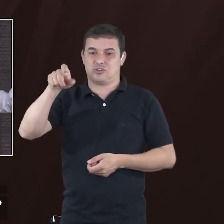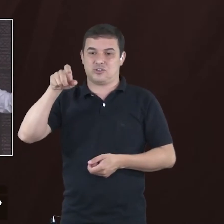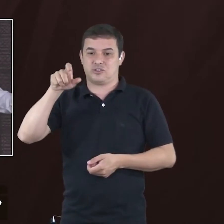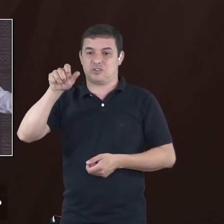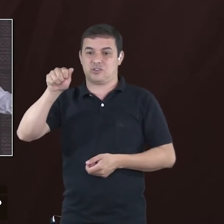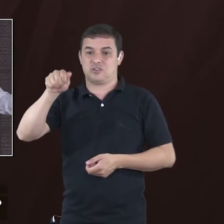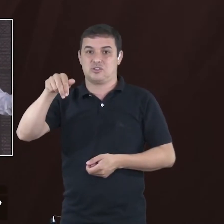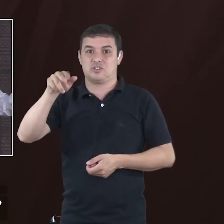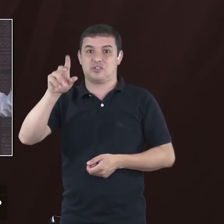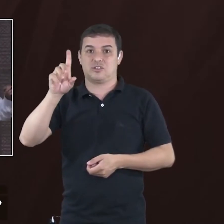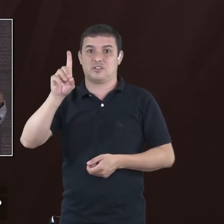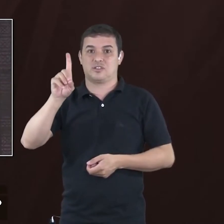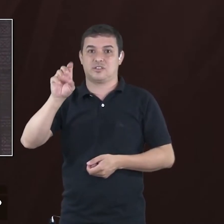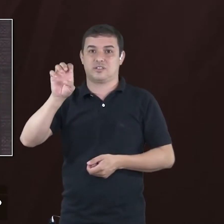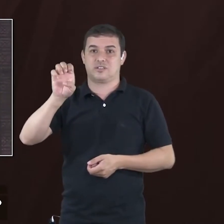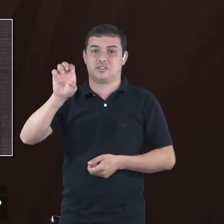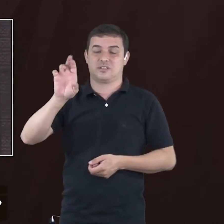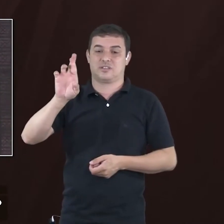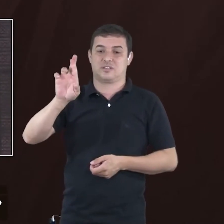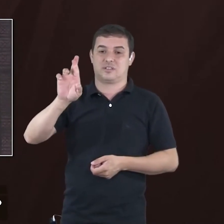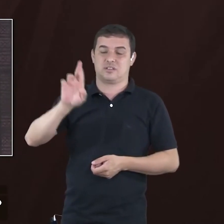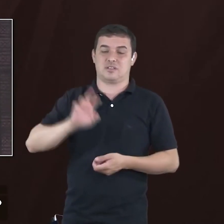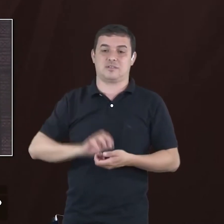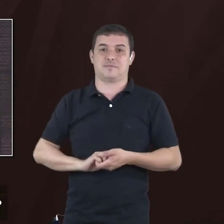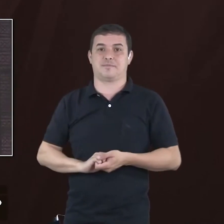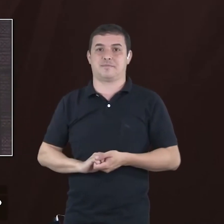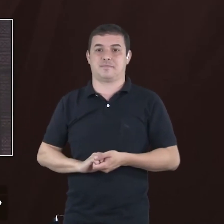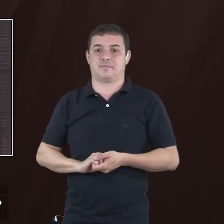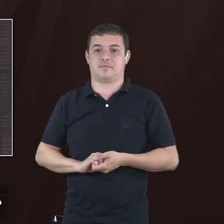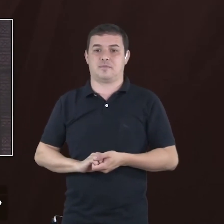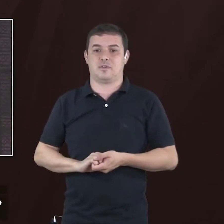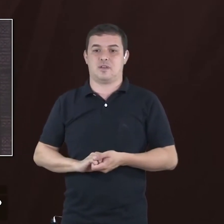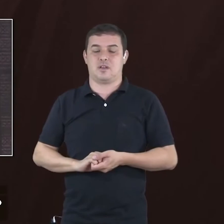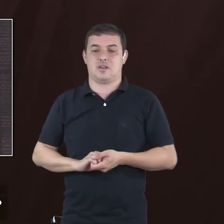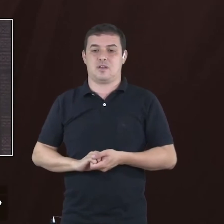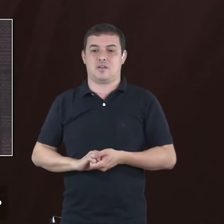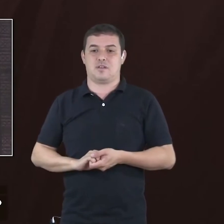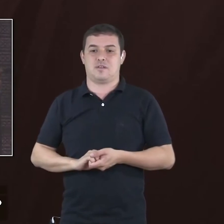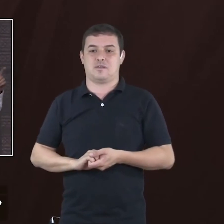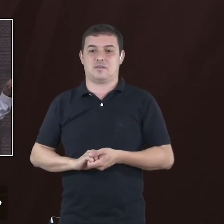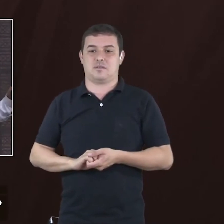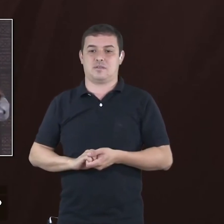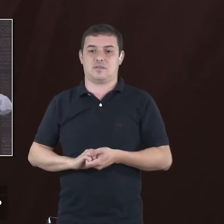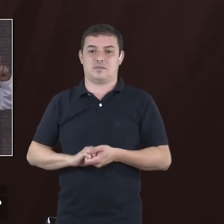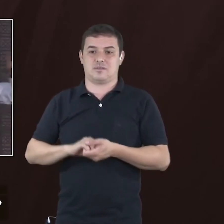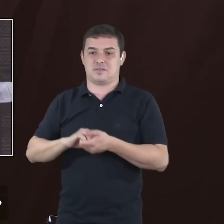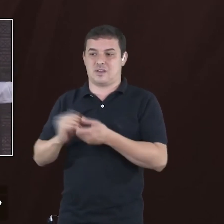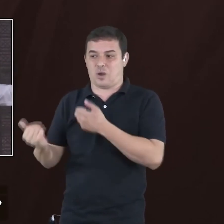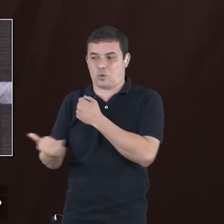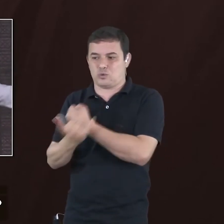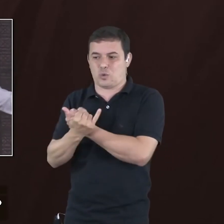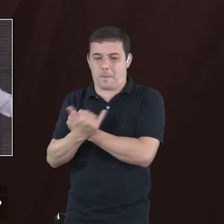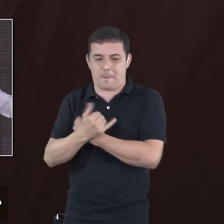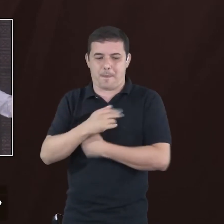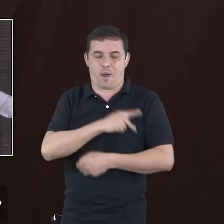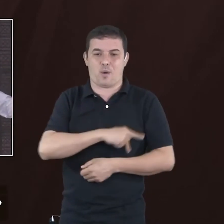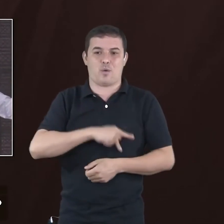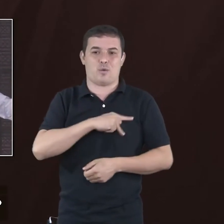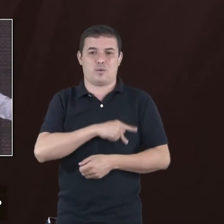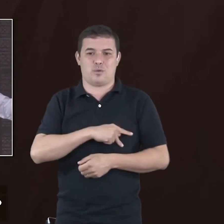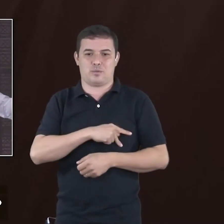a Paulo, dizendo para o imperador Nero para prender a Paulo, porque Paulo estaria em tal